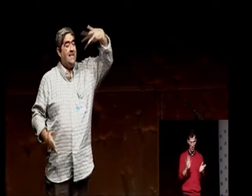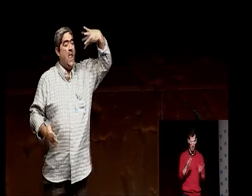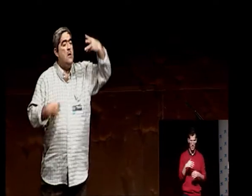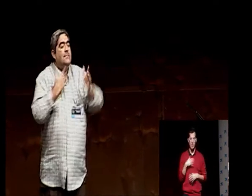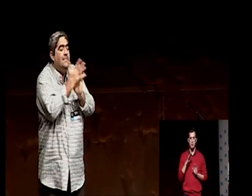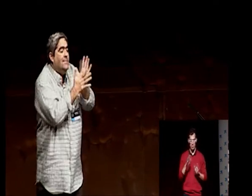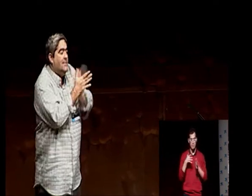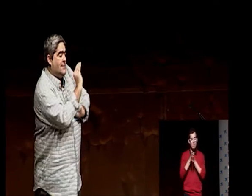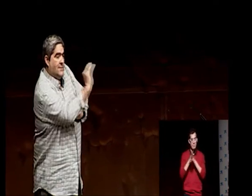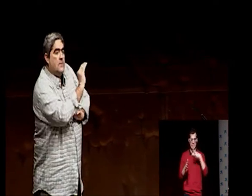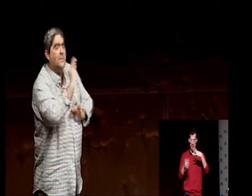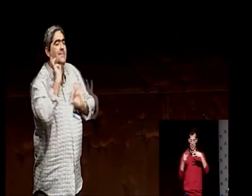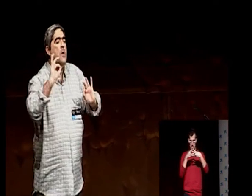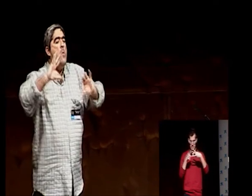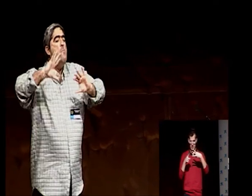el